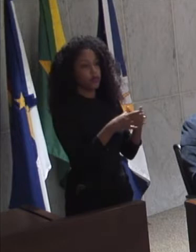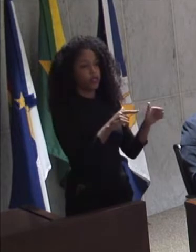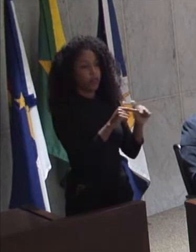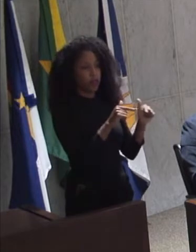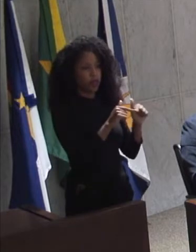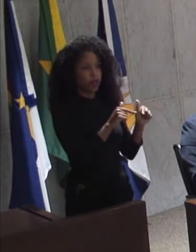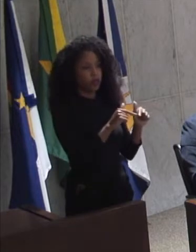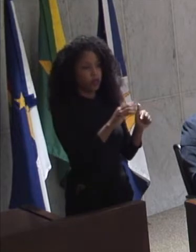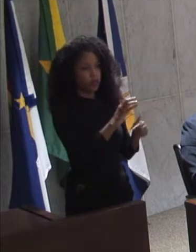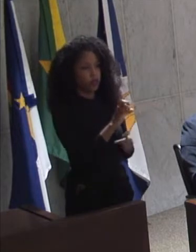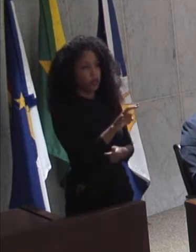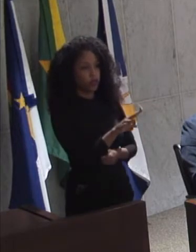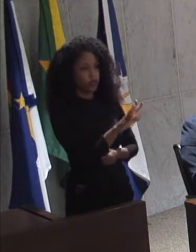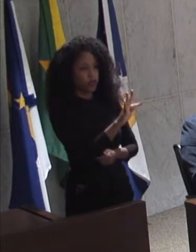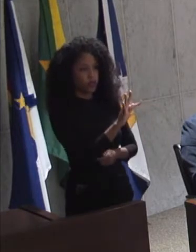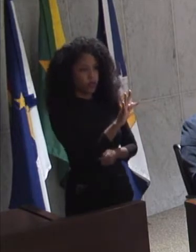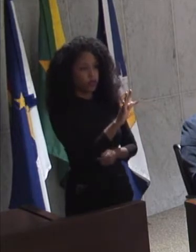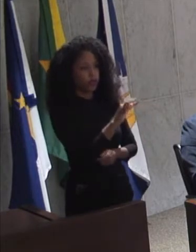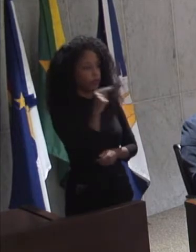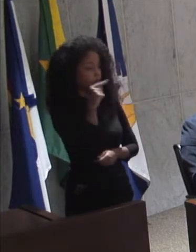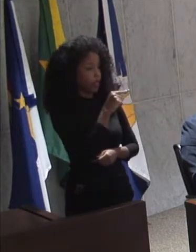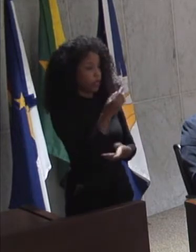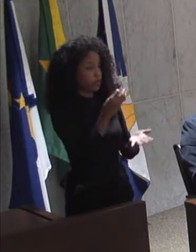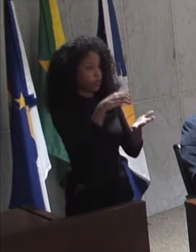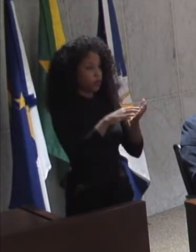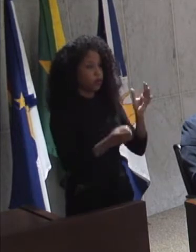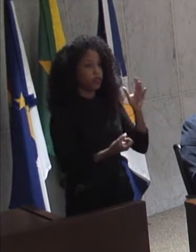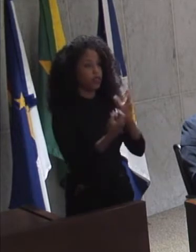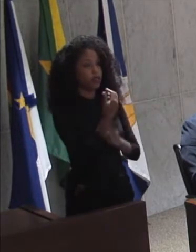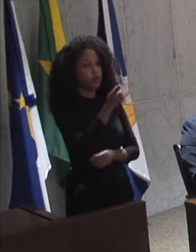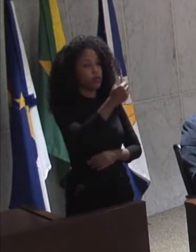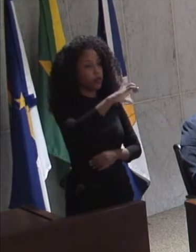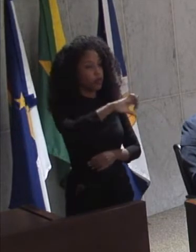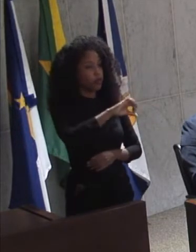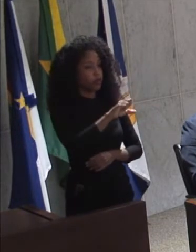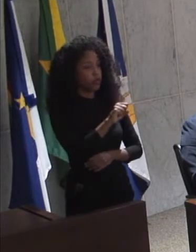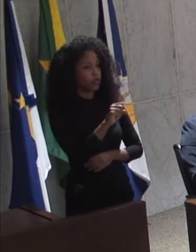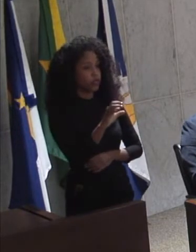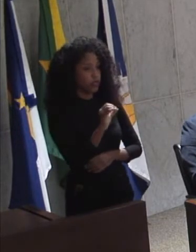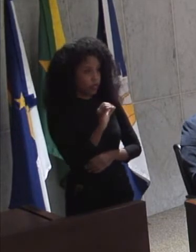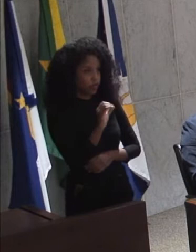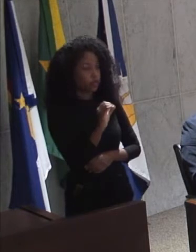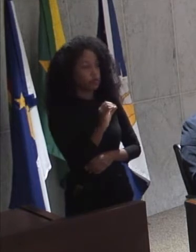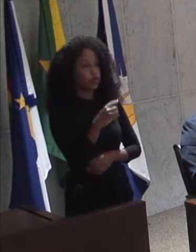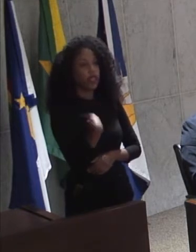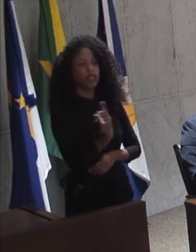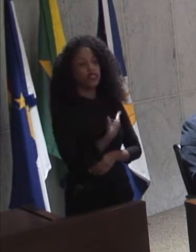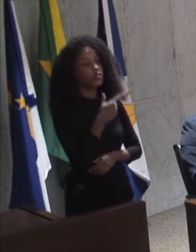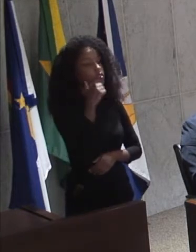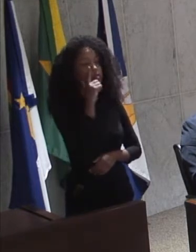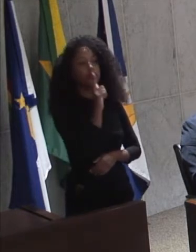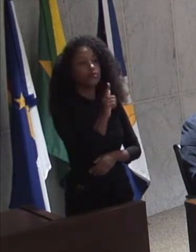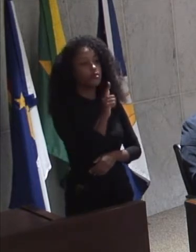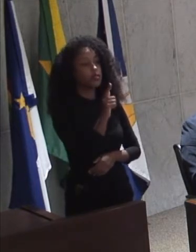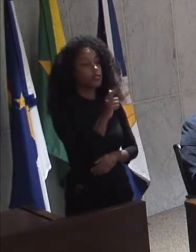essa central, fundada em 1980, nós não estaríamos, Paulinho, vendo isso